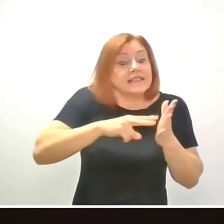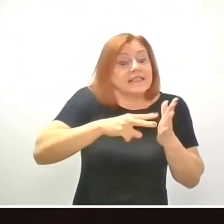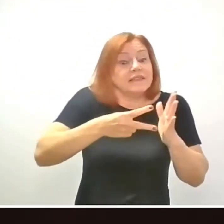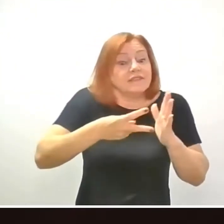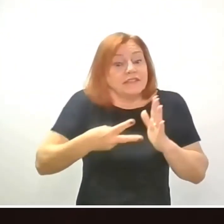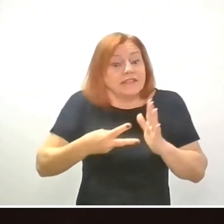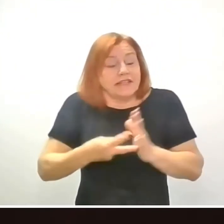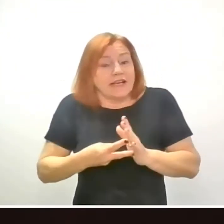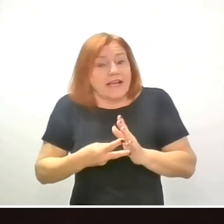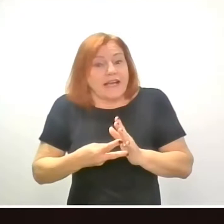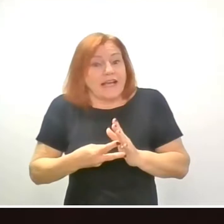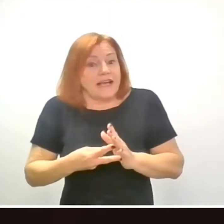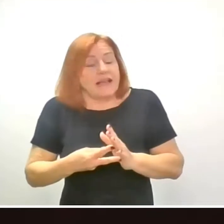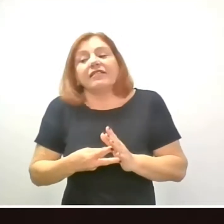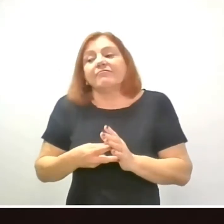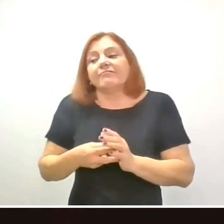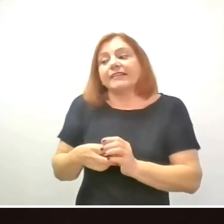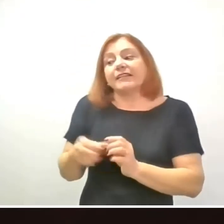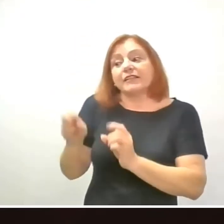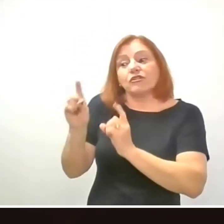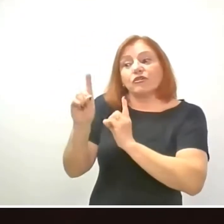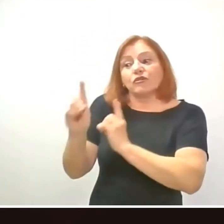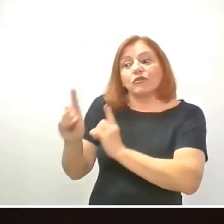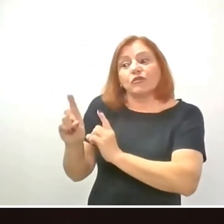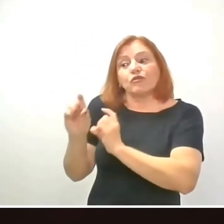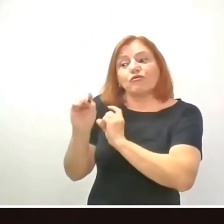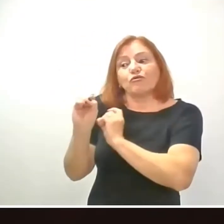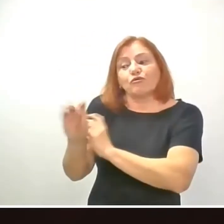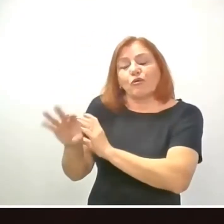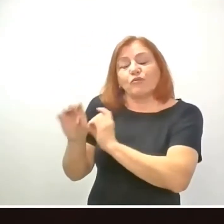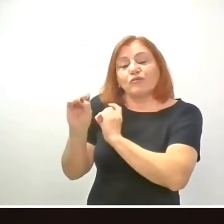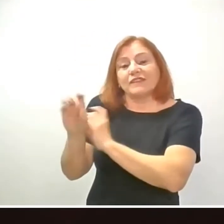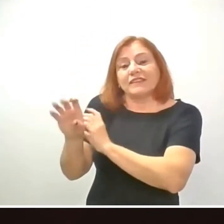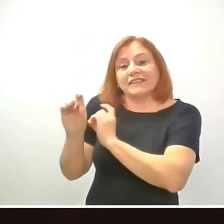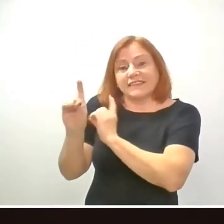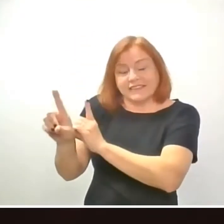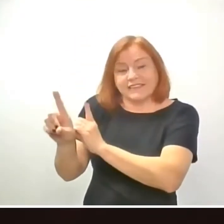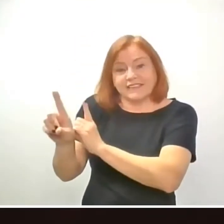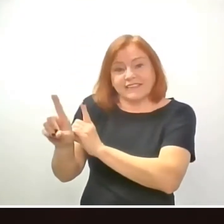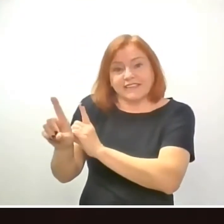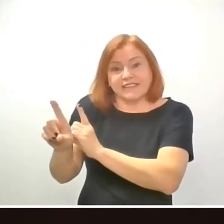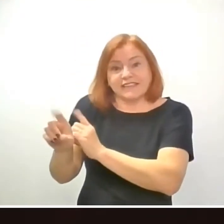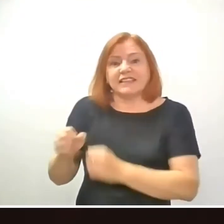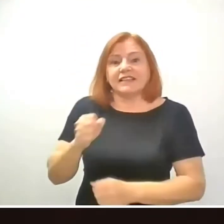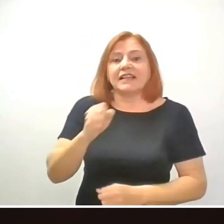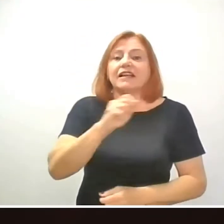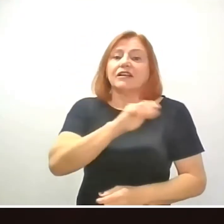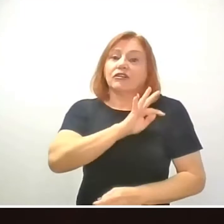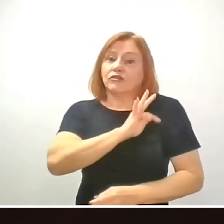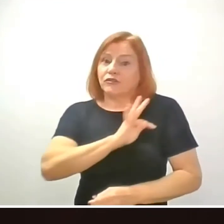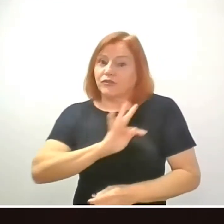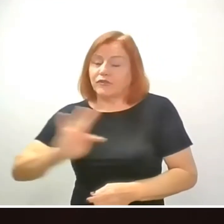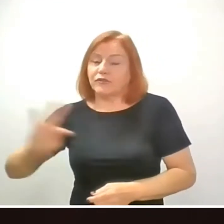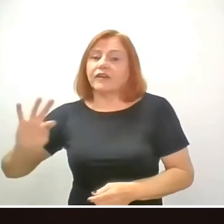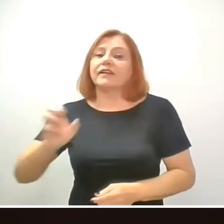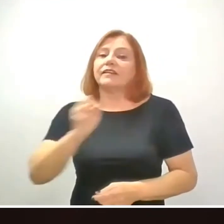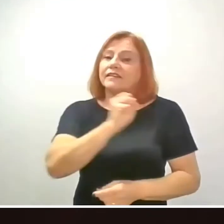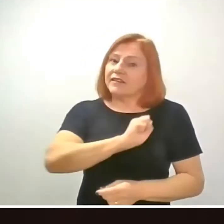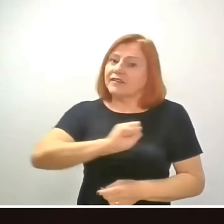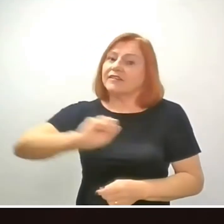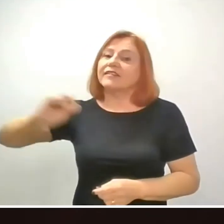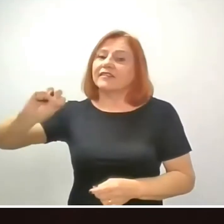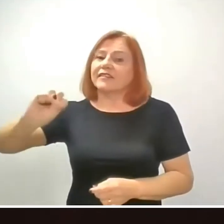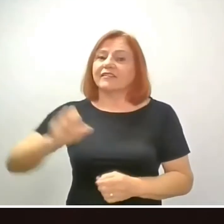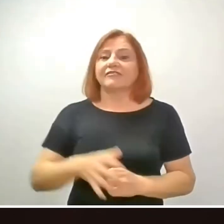esse fermento, a doutrina, é o ensinamento, né, que eles faziam. Esse sim